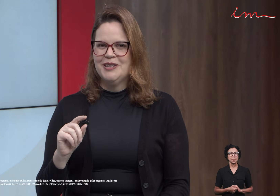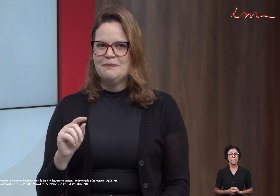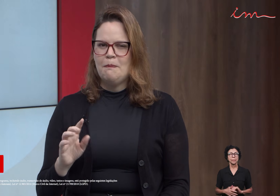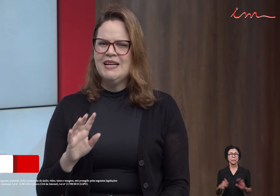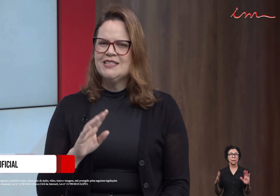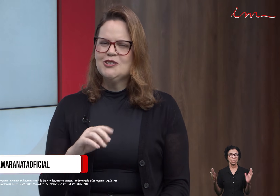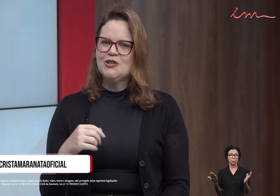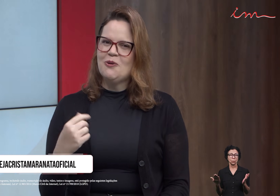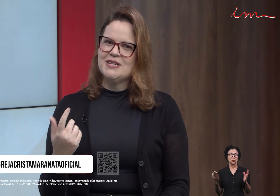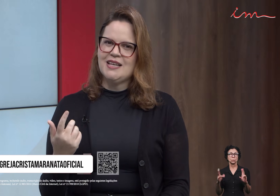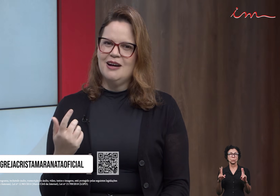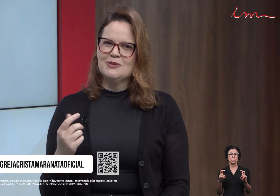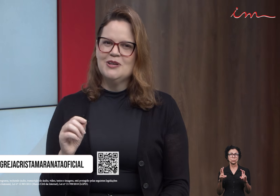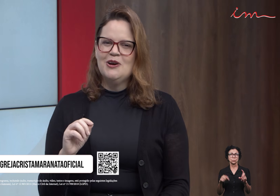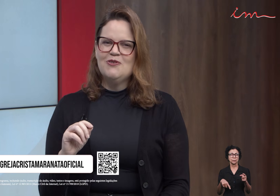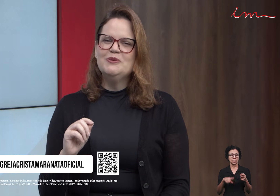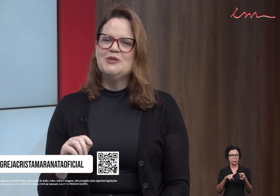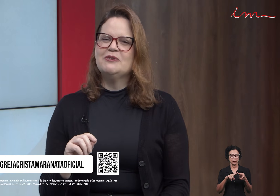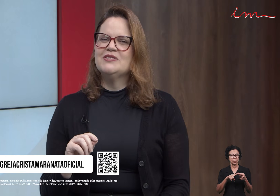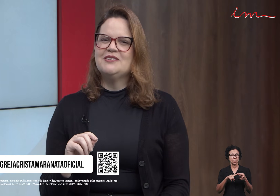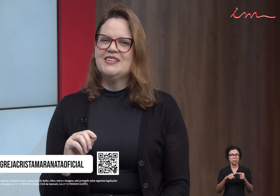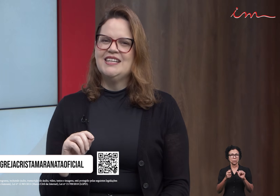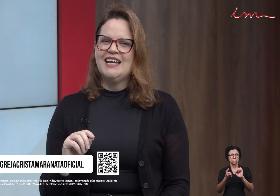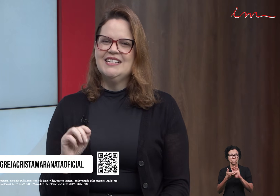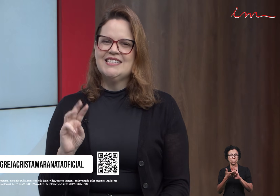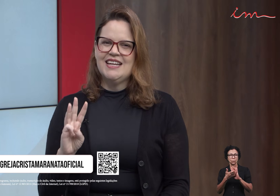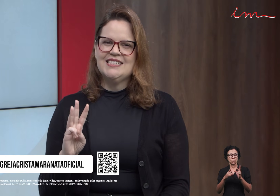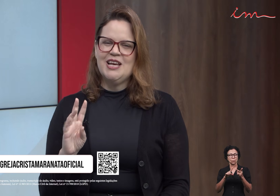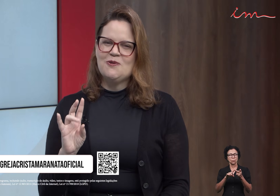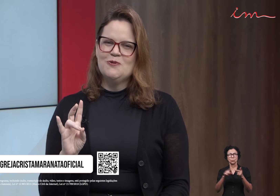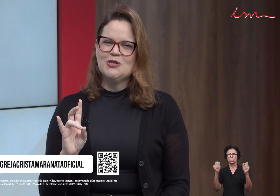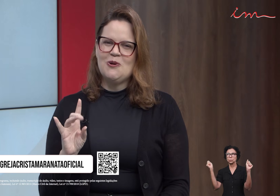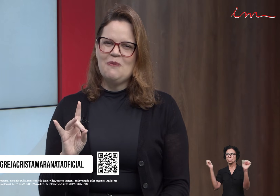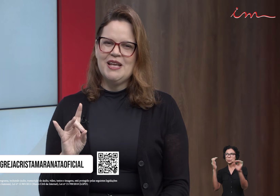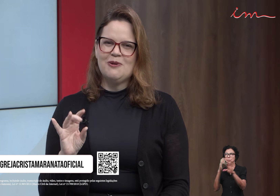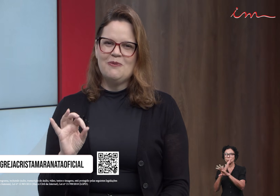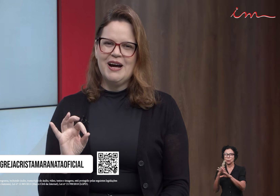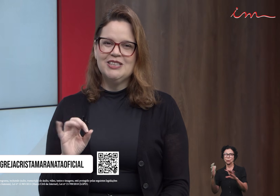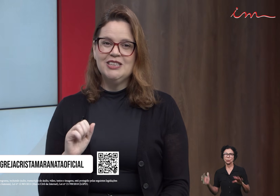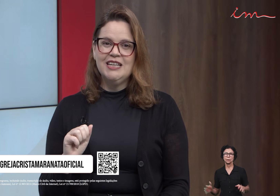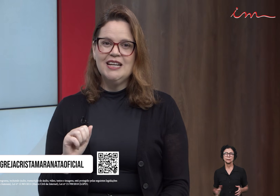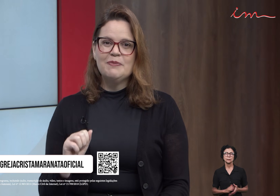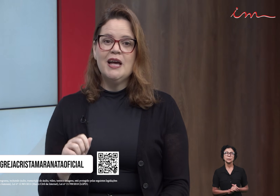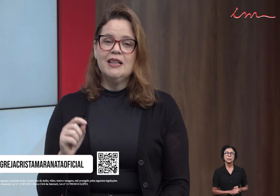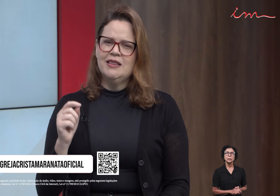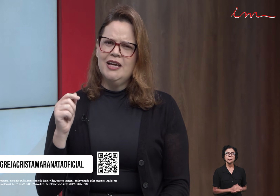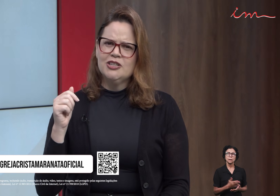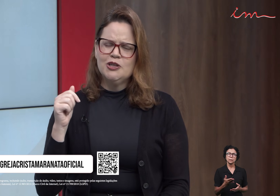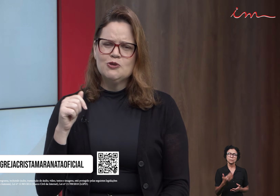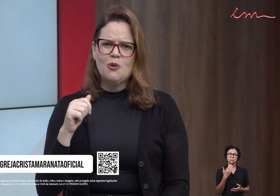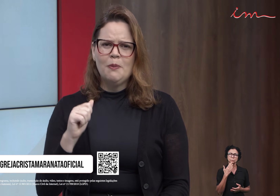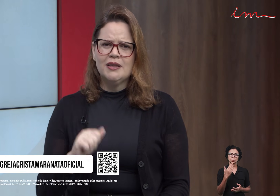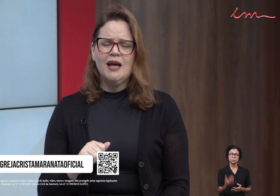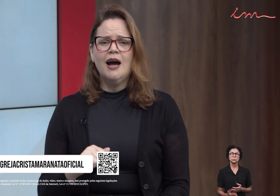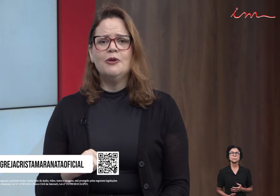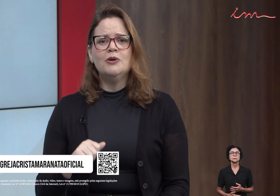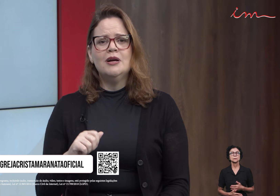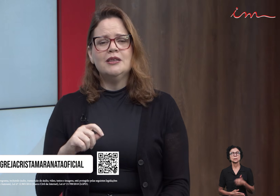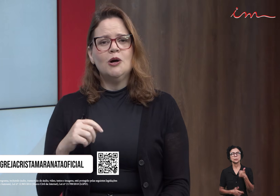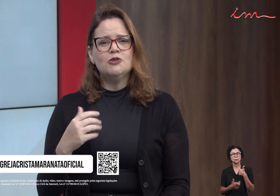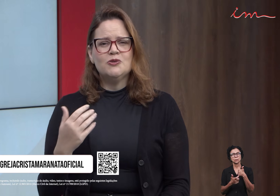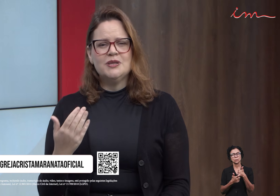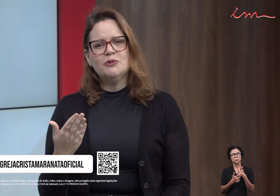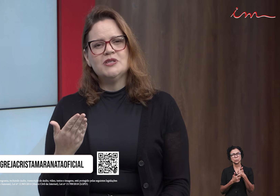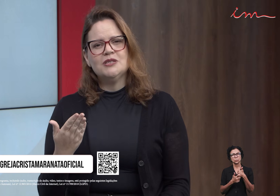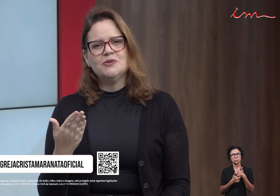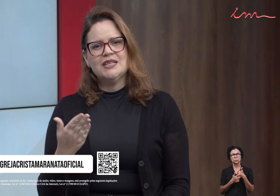e glória. Mas antes de começarmos, vou pedir para você fazer aqueles 3C: curte, comenta, compartilha, deixa aqui o seu comentário,